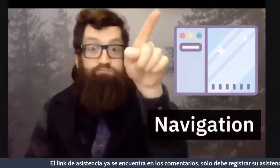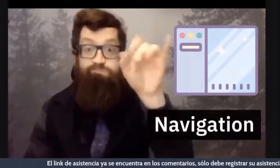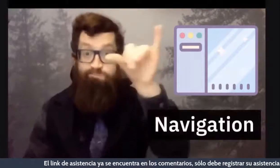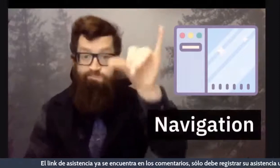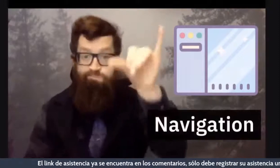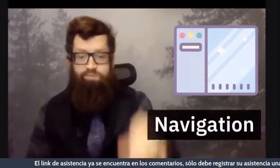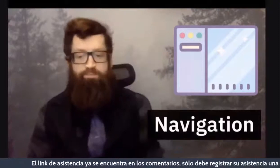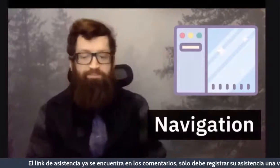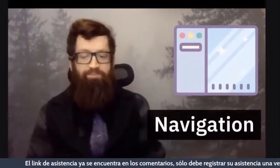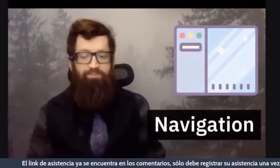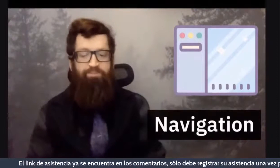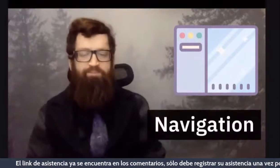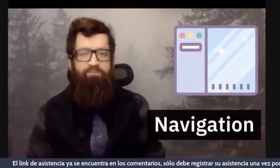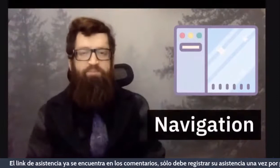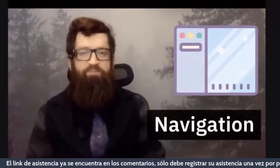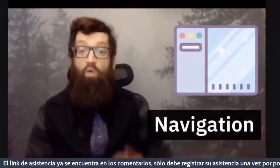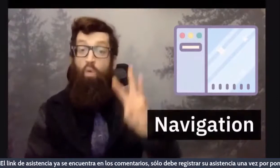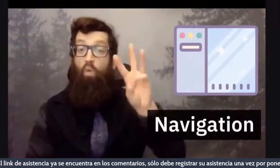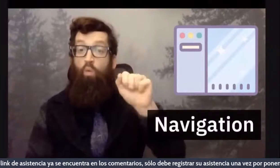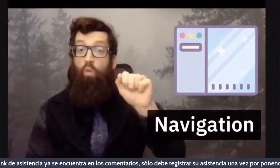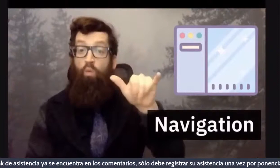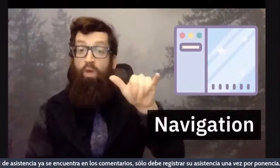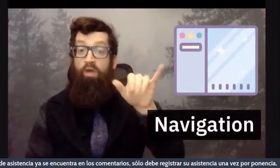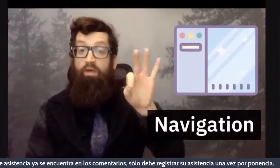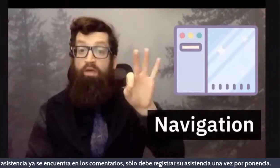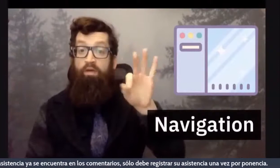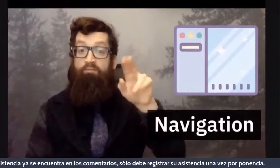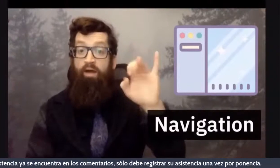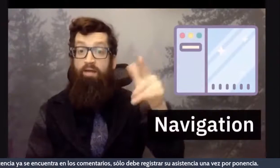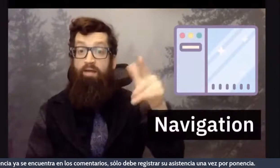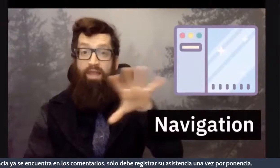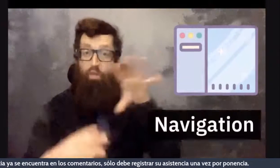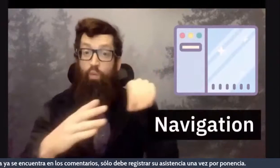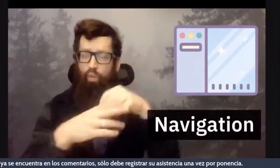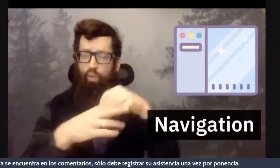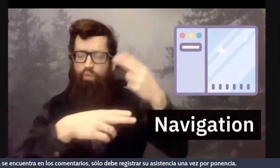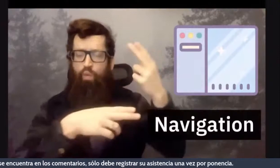Encontrar bien el uso de iconos a los cuales darle clic.